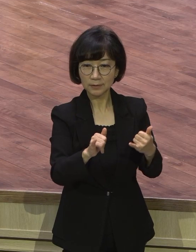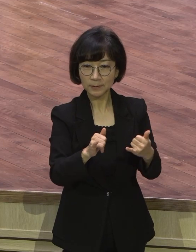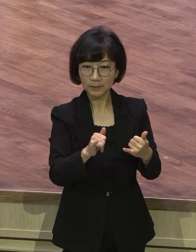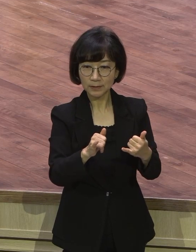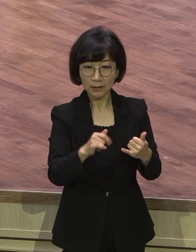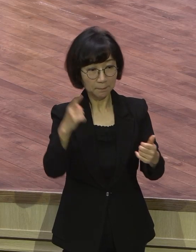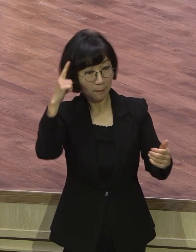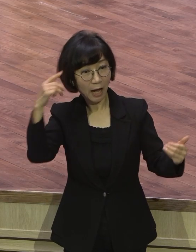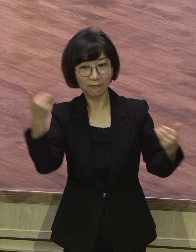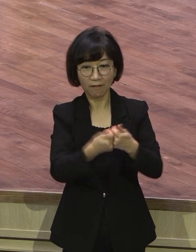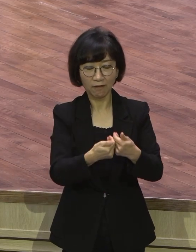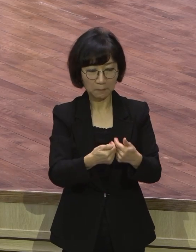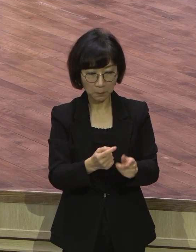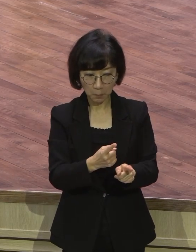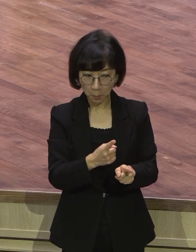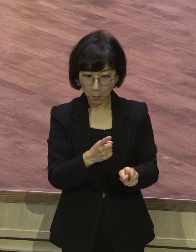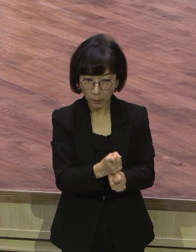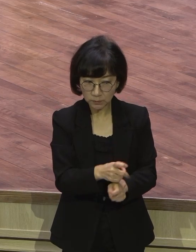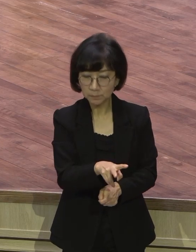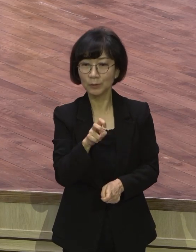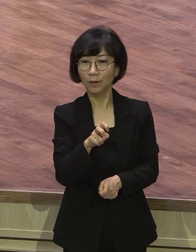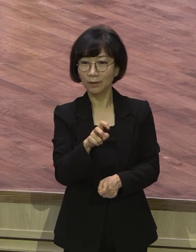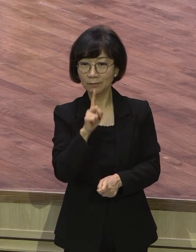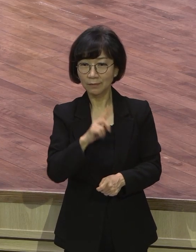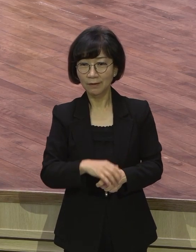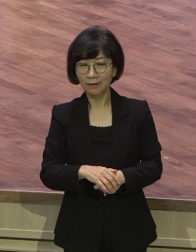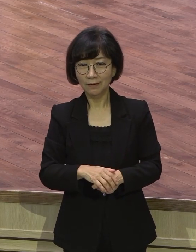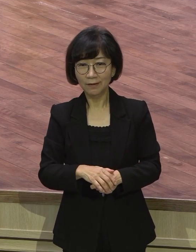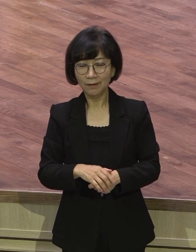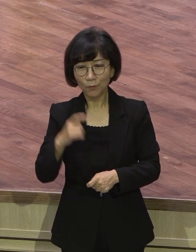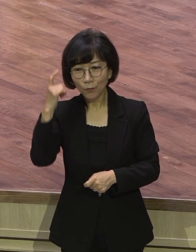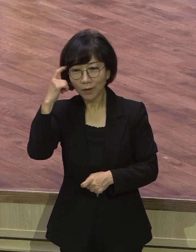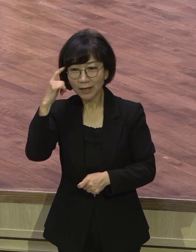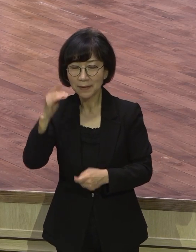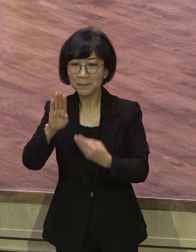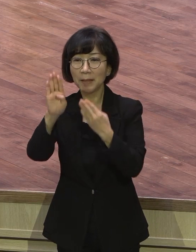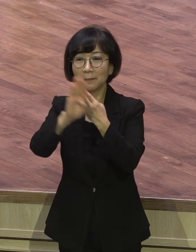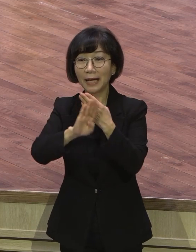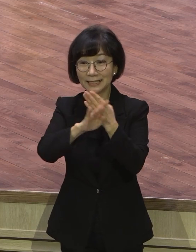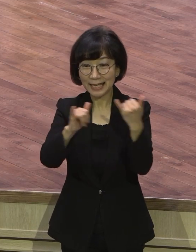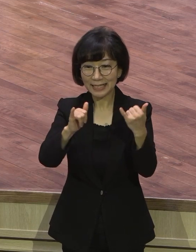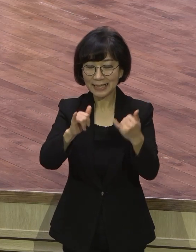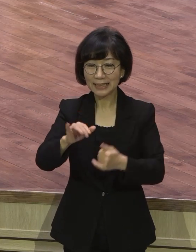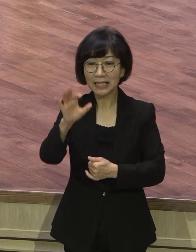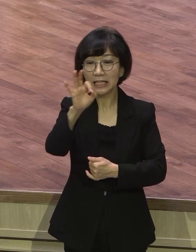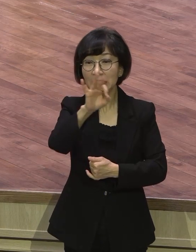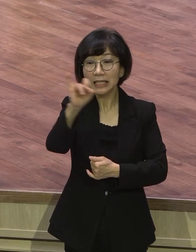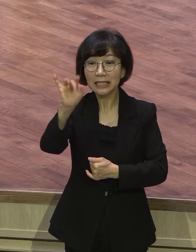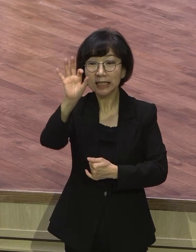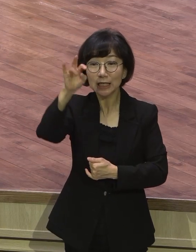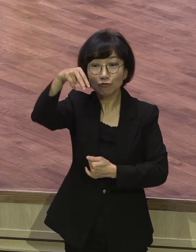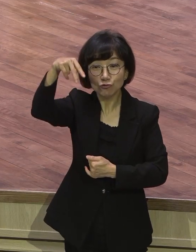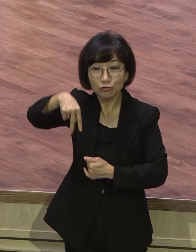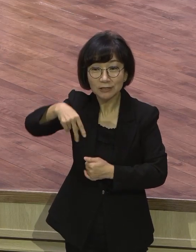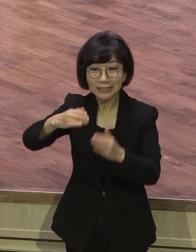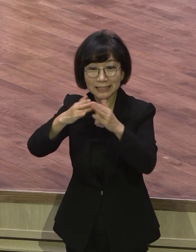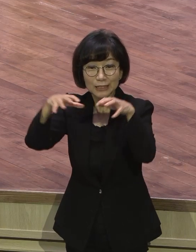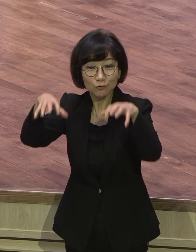정반대 해석이 나오느냐. 바리새인들은요. 이웃에 대한 개념이 달라요. 이웃을 해석을